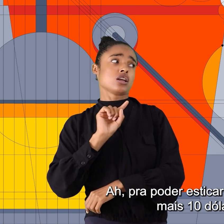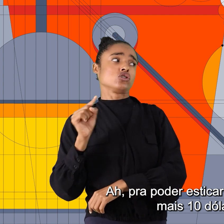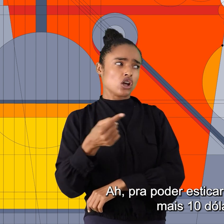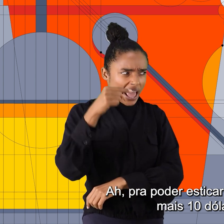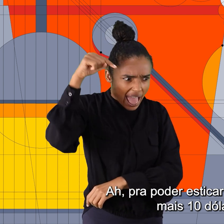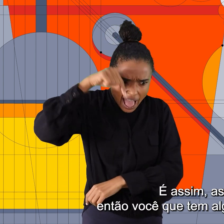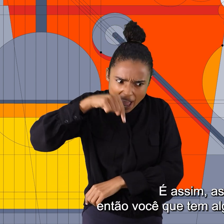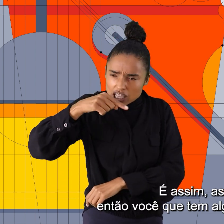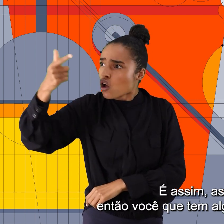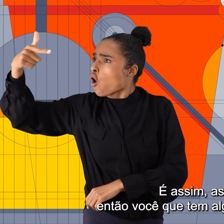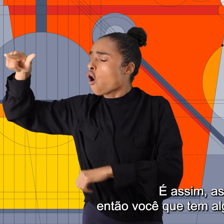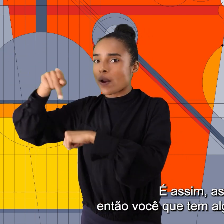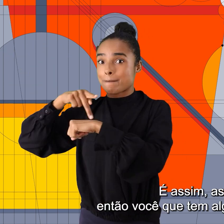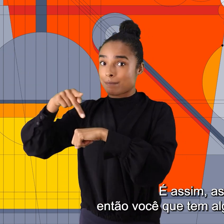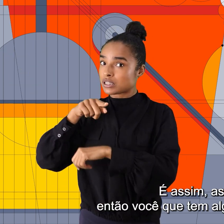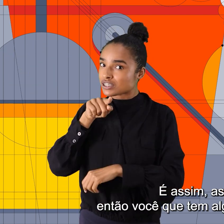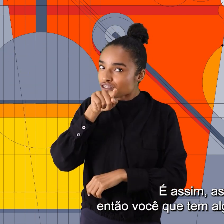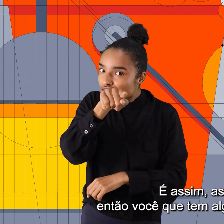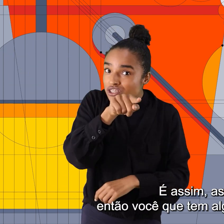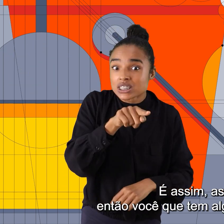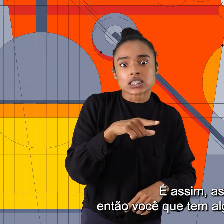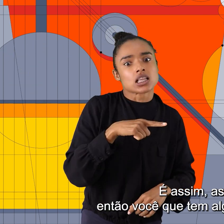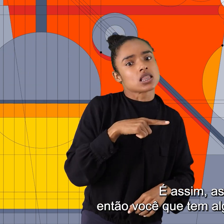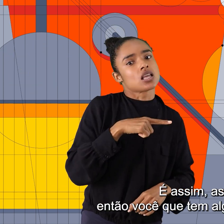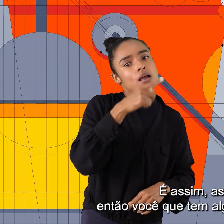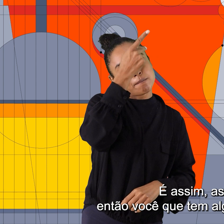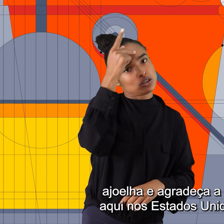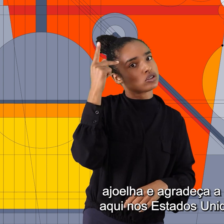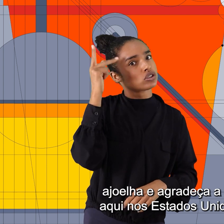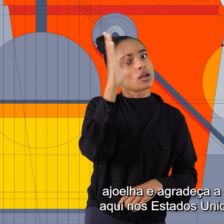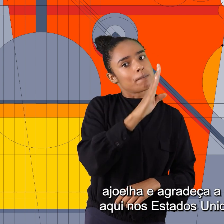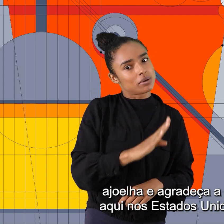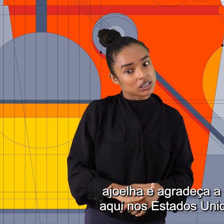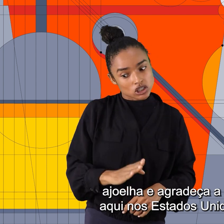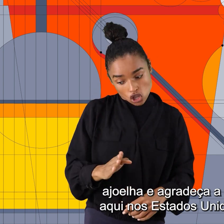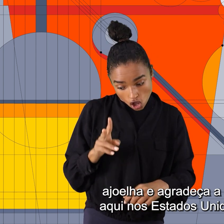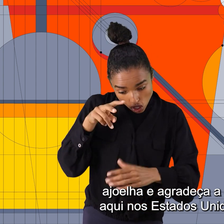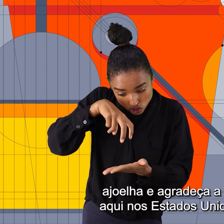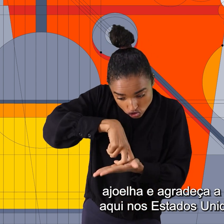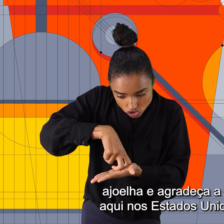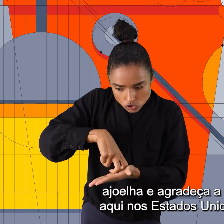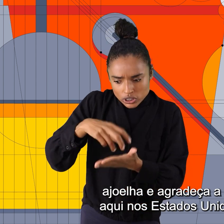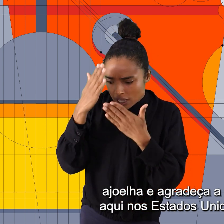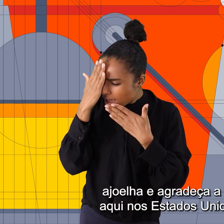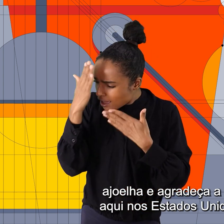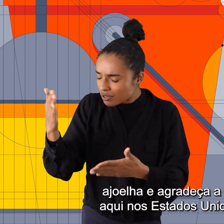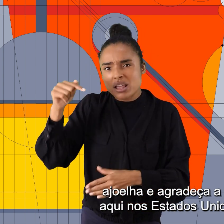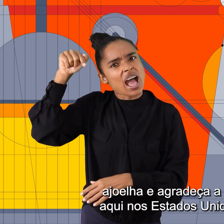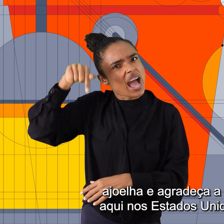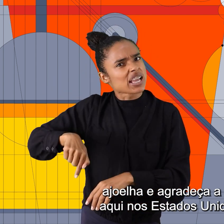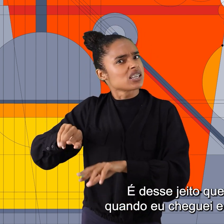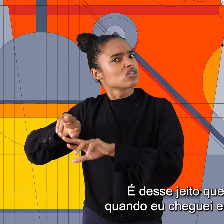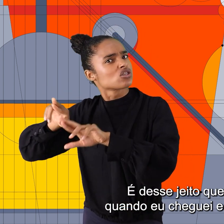mais $10. É assim. Então você que tem alguém no Brasil, ajoelha e agradeça a Jesus, porque aqui nos Estados Unidos